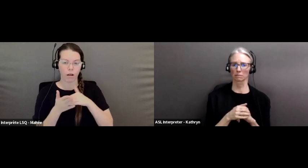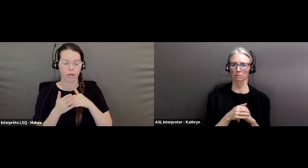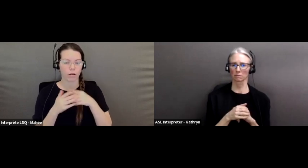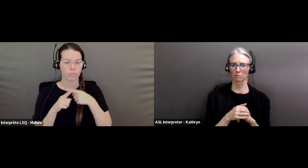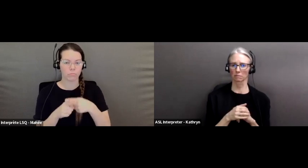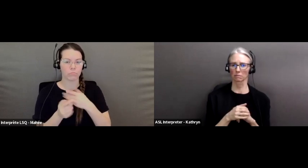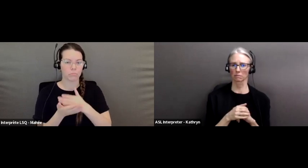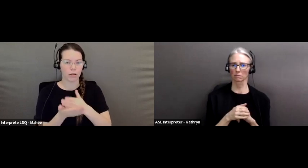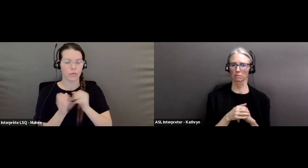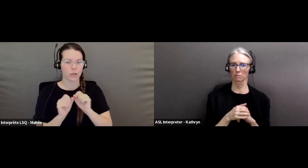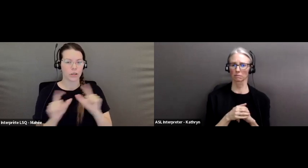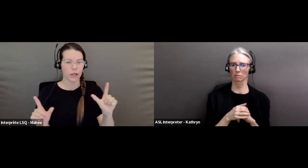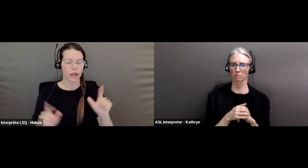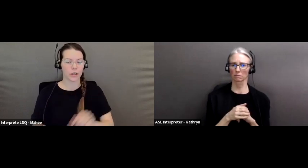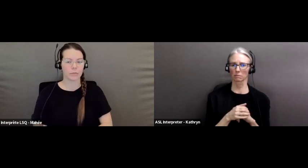encore.